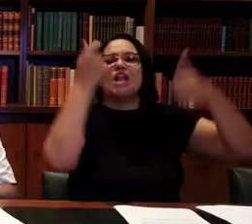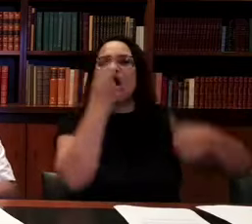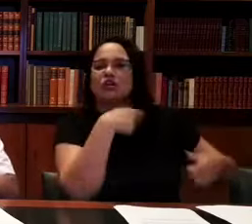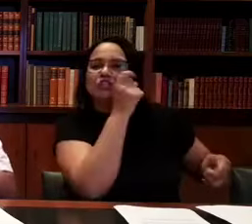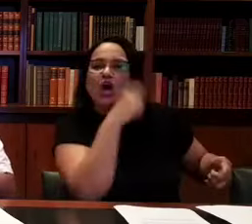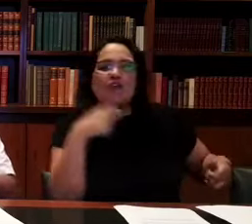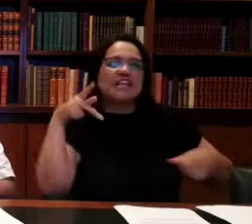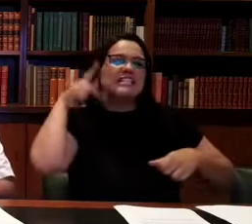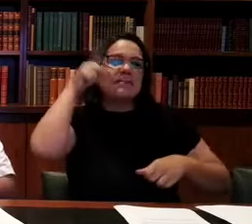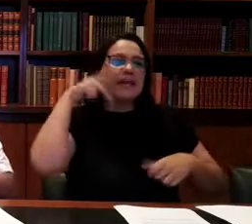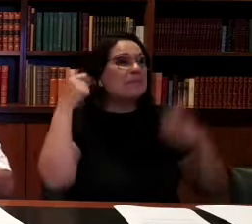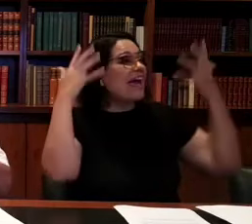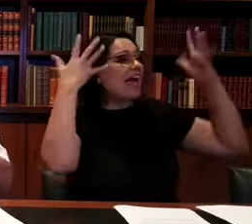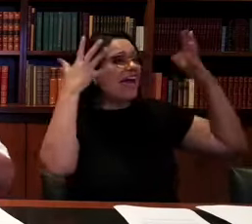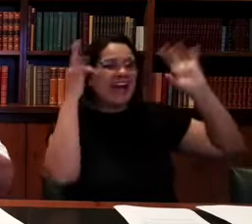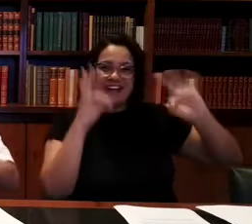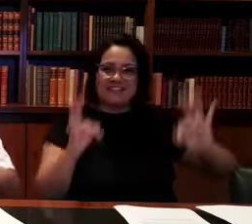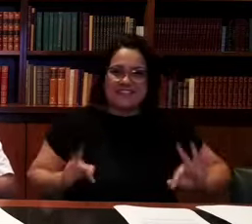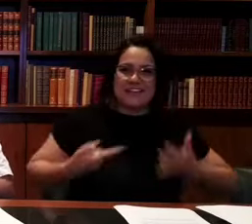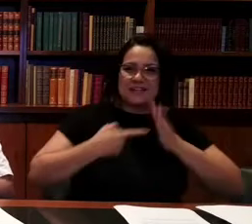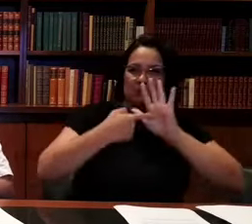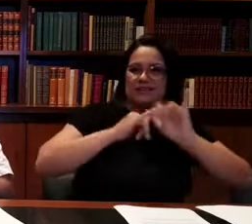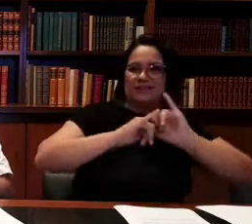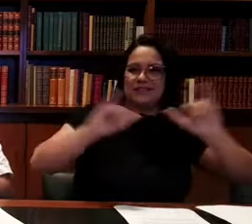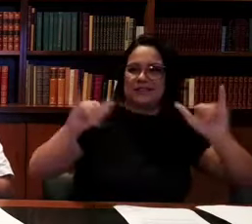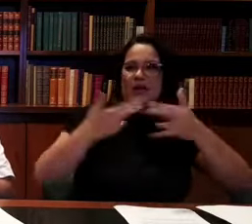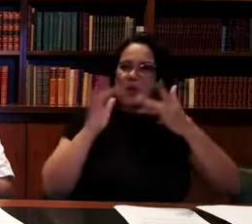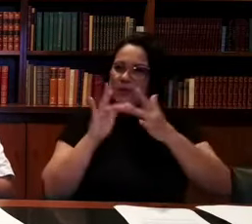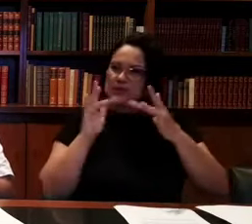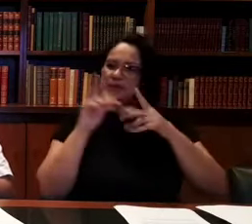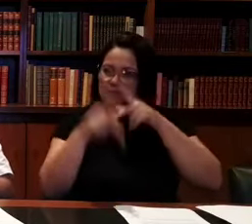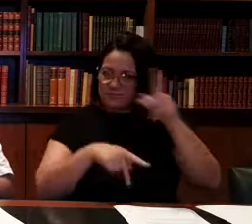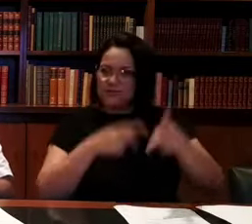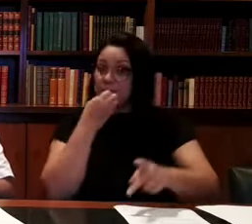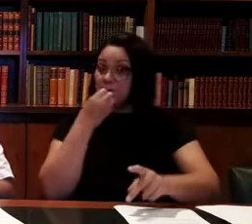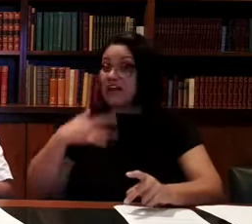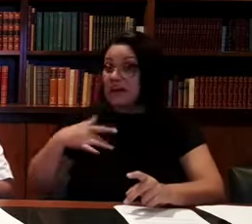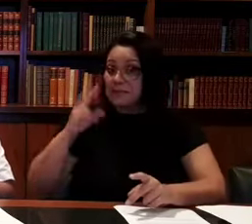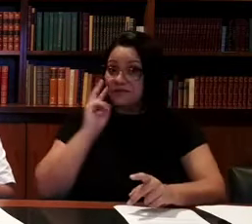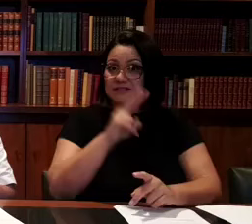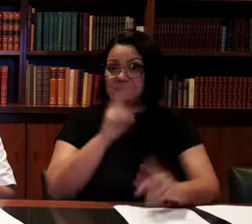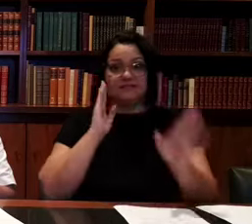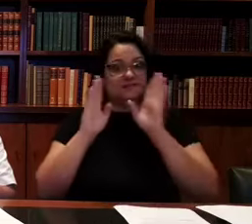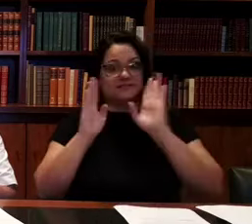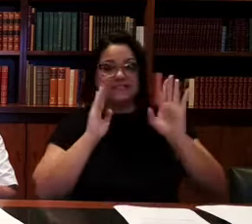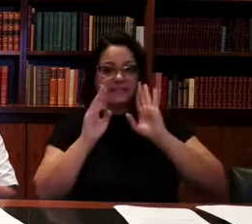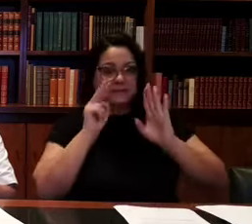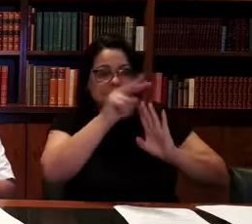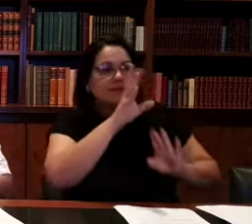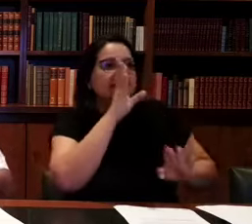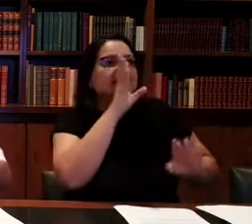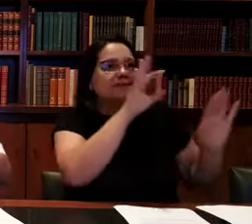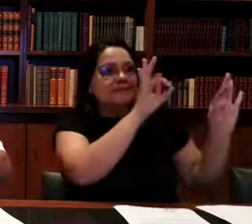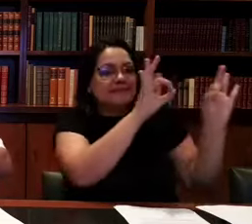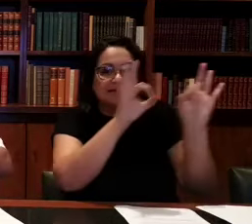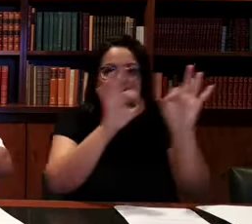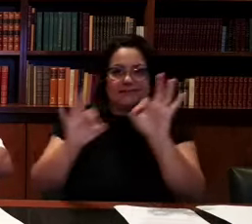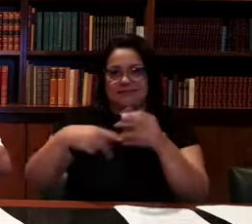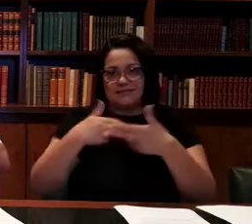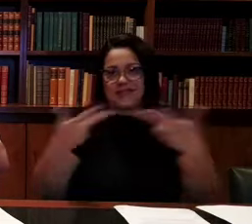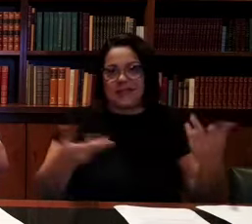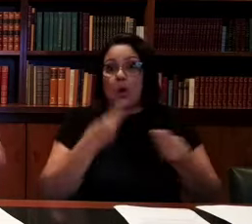Paraíba dessa uma festa maravilhosa muito em contato com o coração vale a pena você entrar no Facebook mostra e e assistir esse